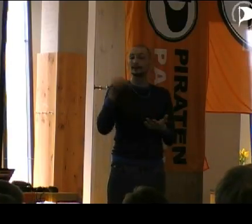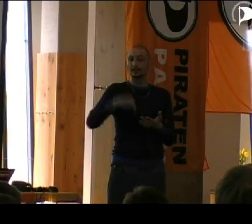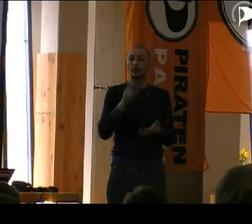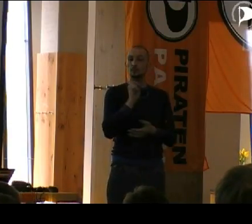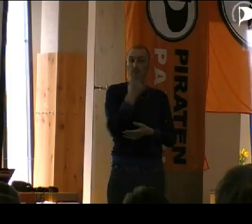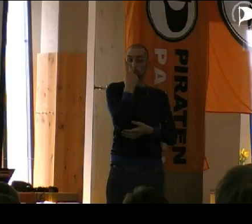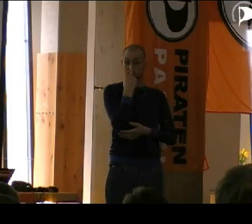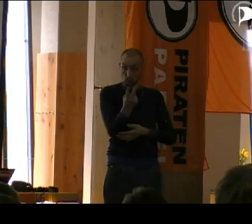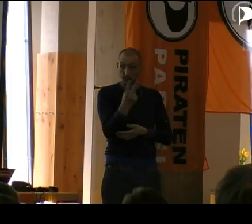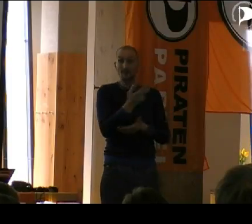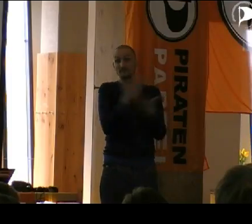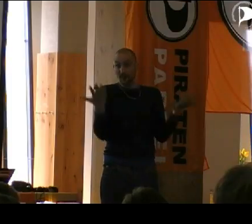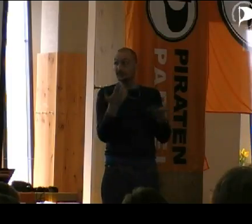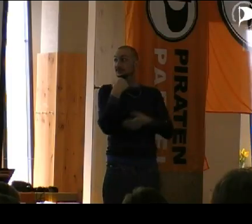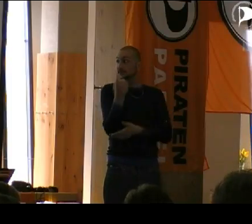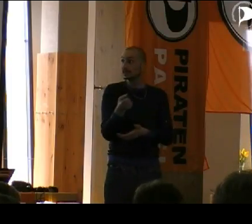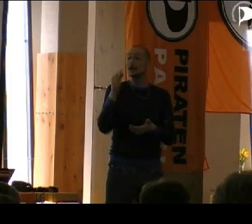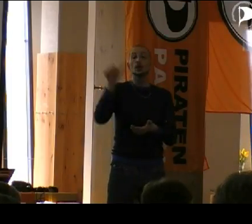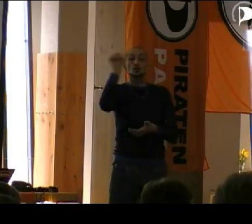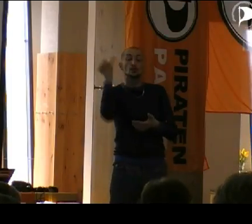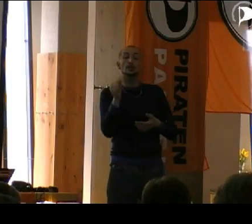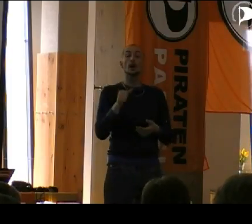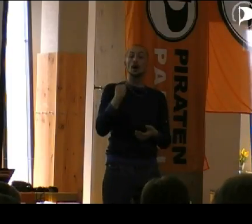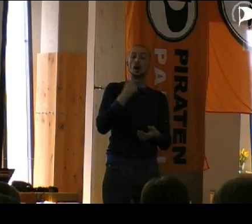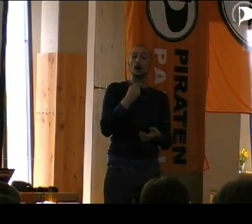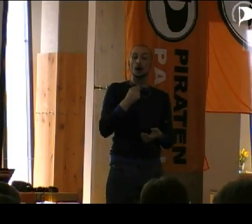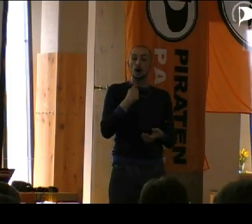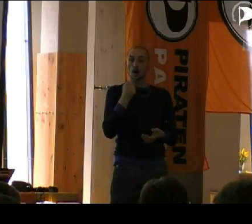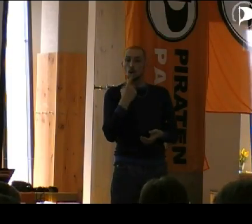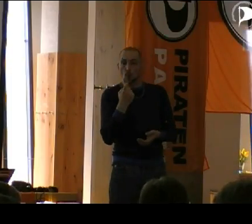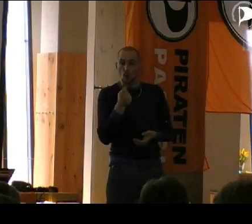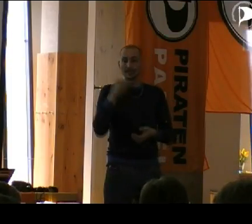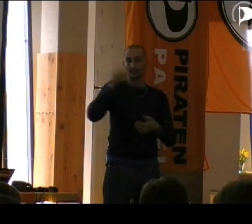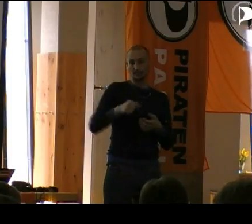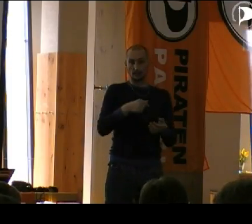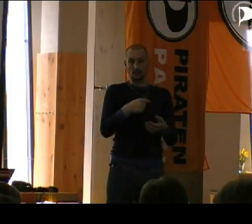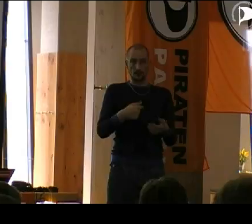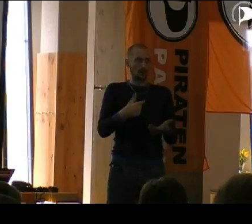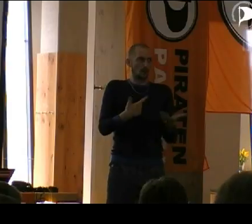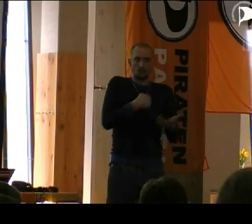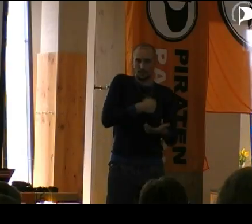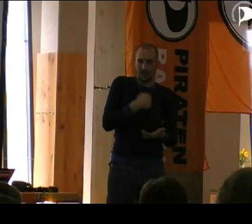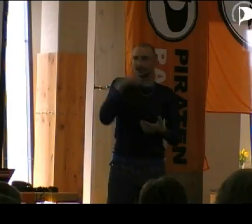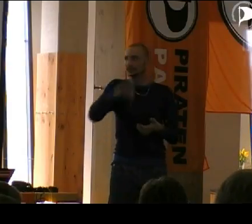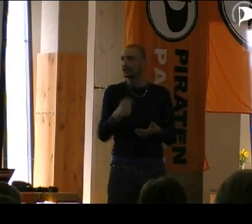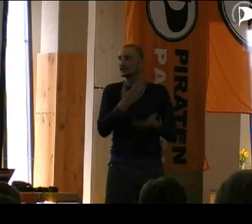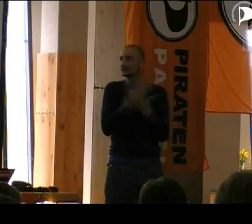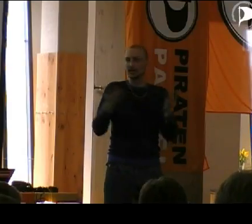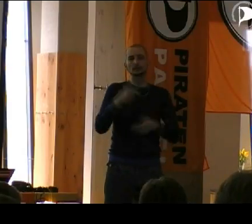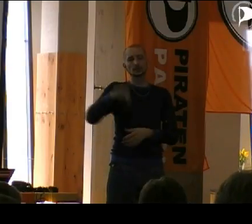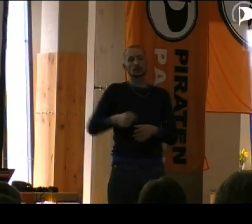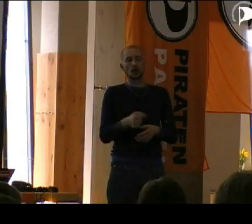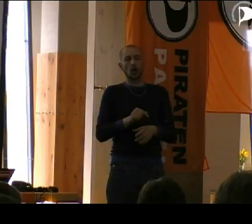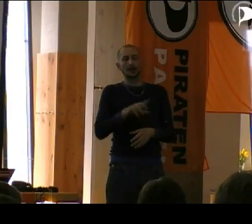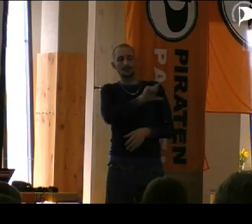versprechen hielt in unsere grün-rote landesregierung ein und dann formal der abrechnung präsentieren was er denn an essen am tisch fallen lassen